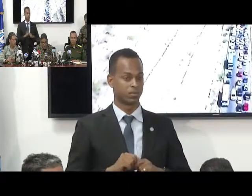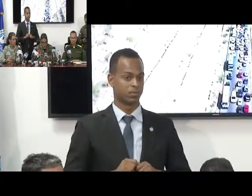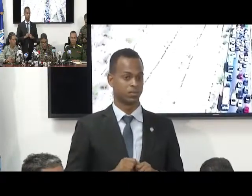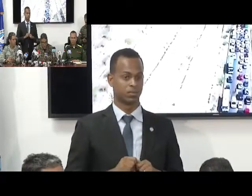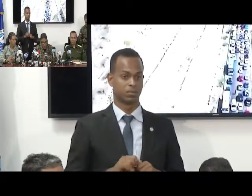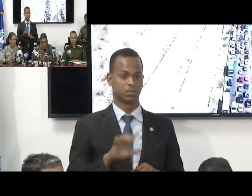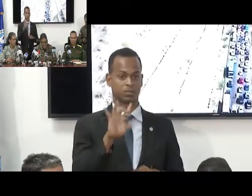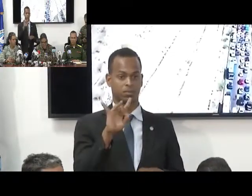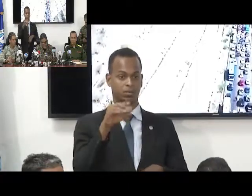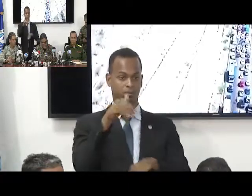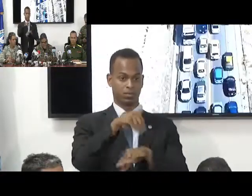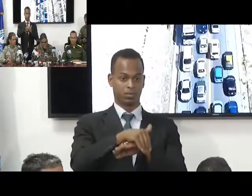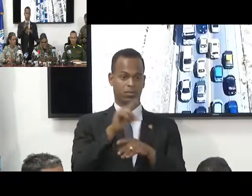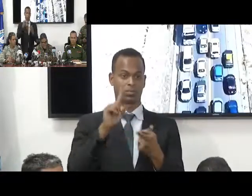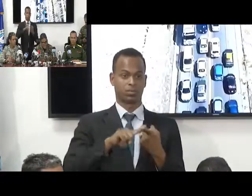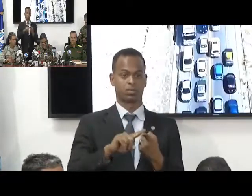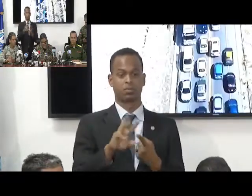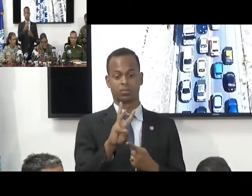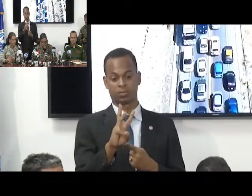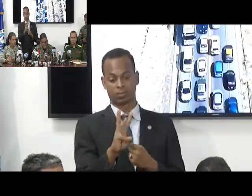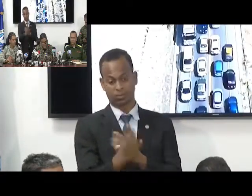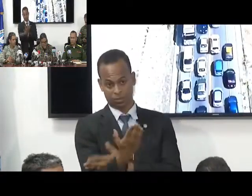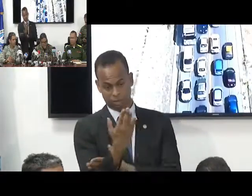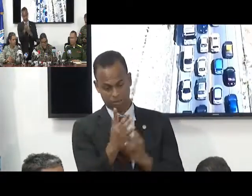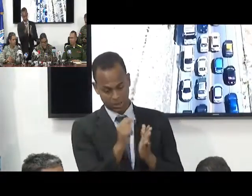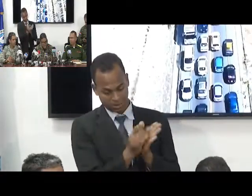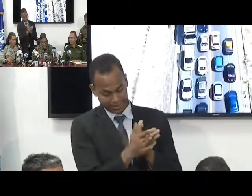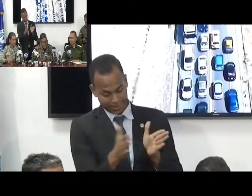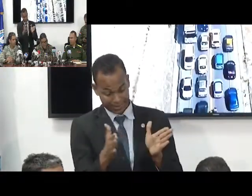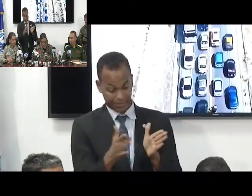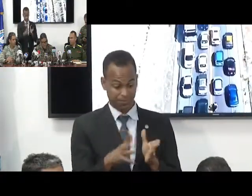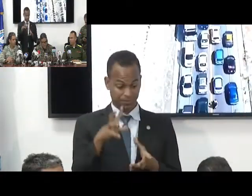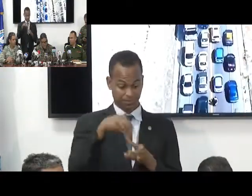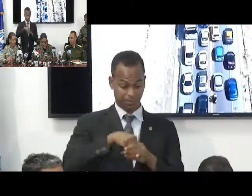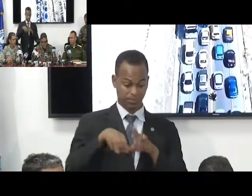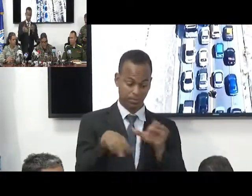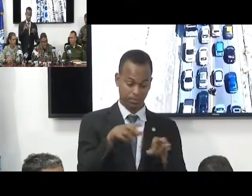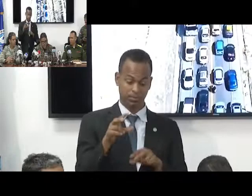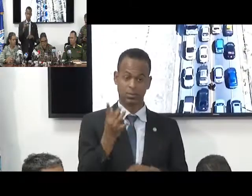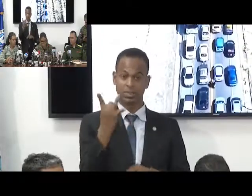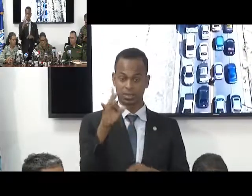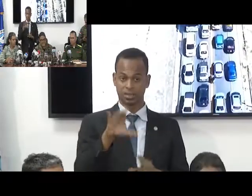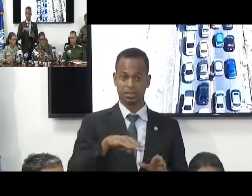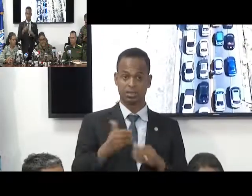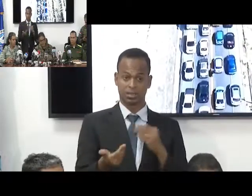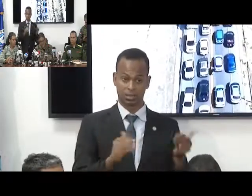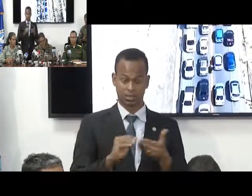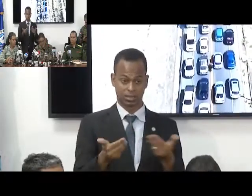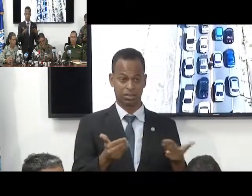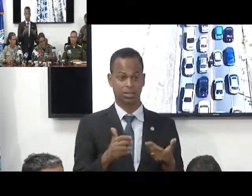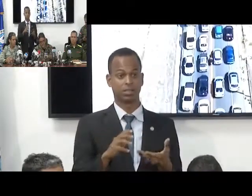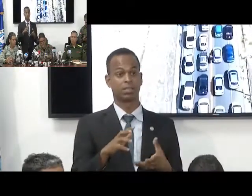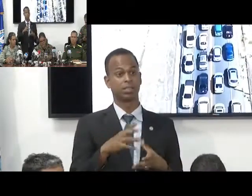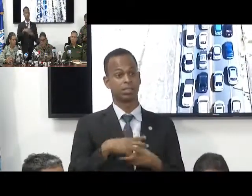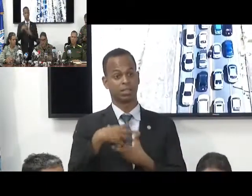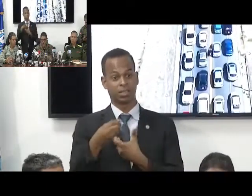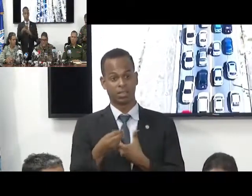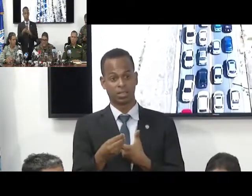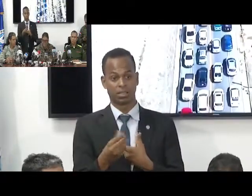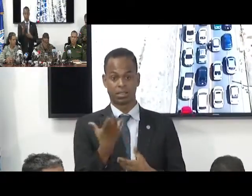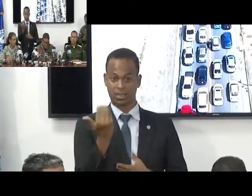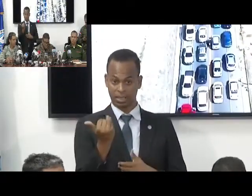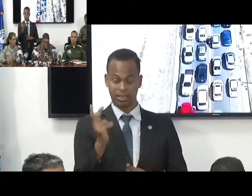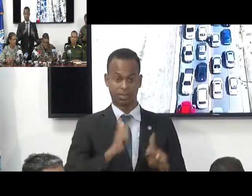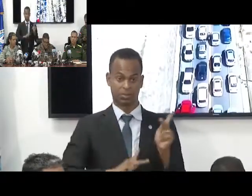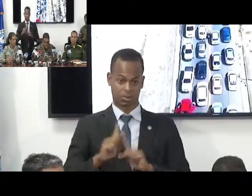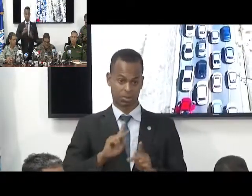entre las 8 de la noche y las 6 de la mañana. Fallecido dentro del dispositivo, 18. Fallecido fuera del dispositivo,